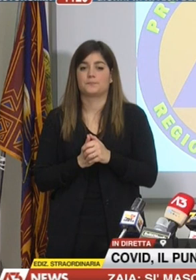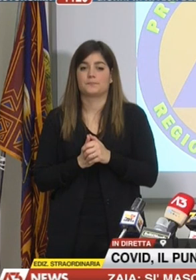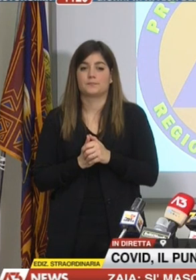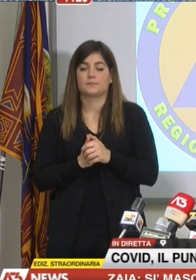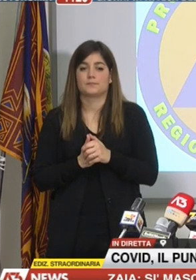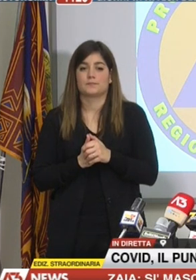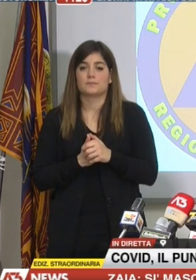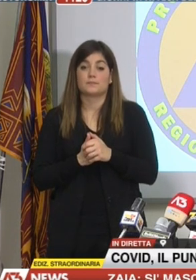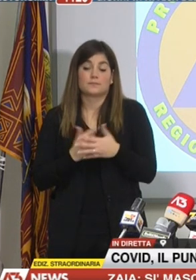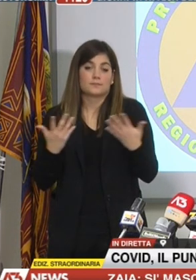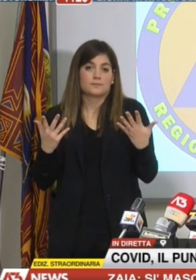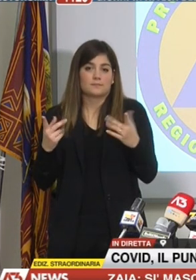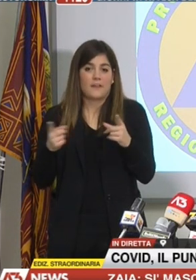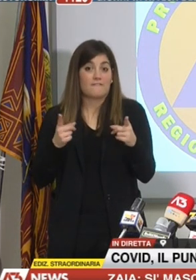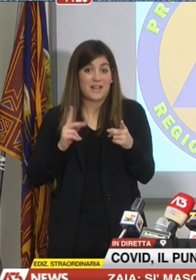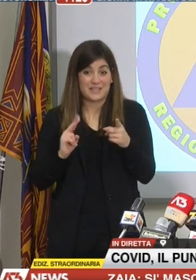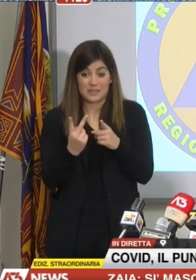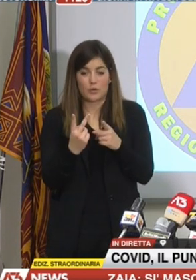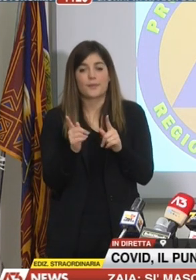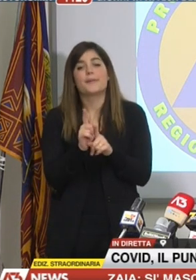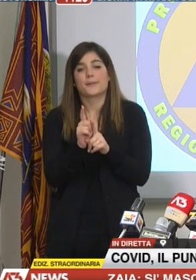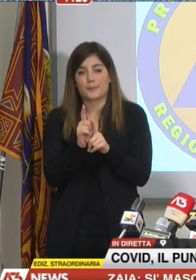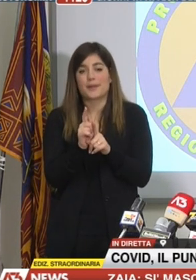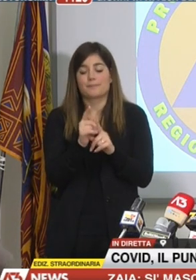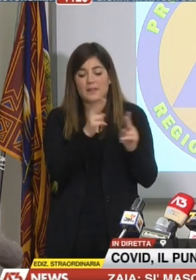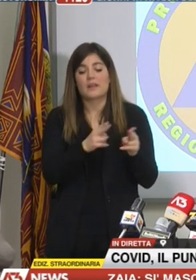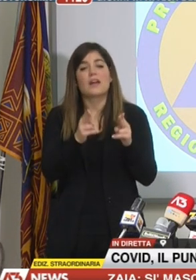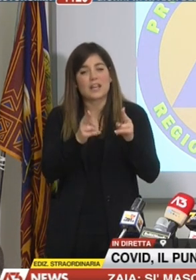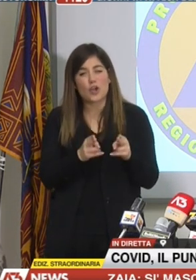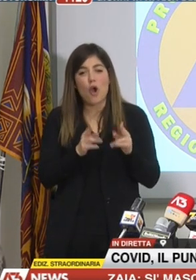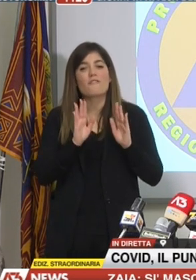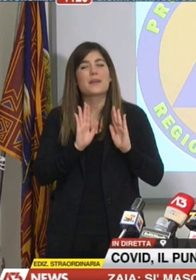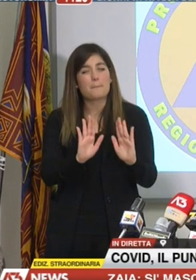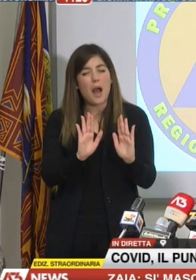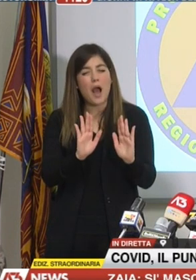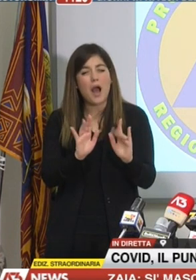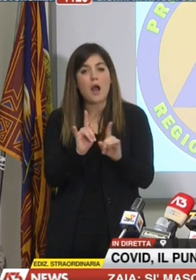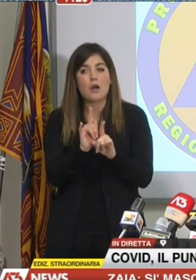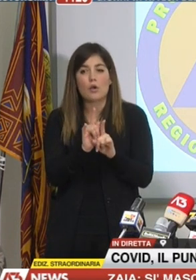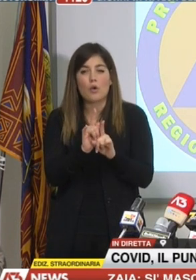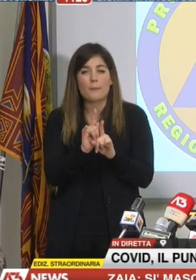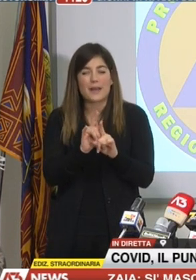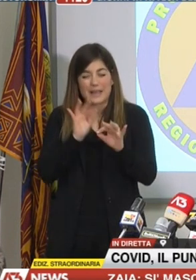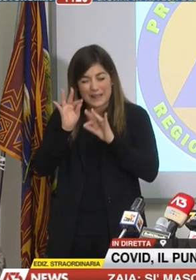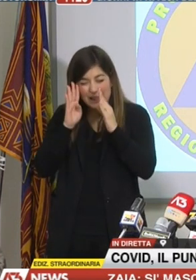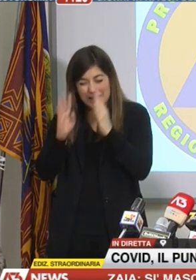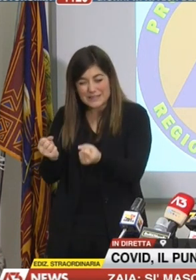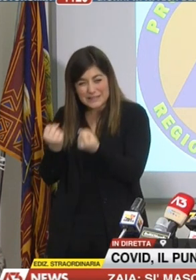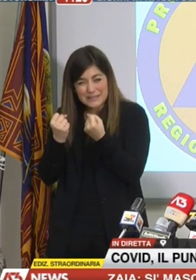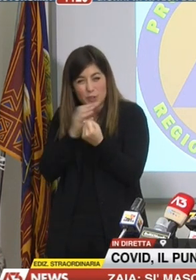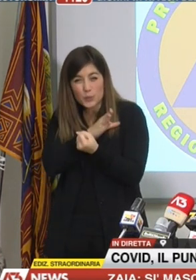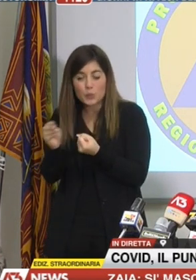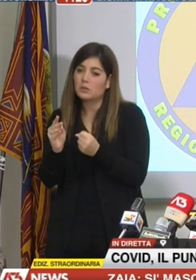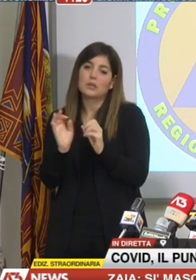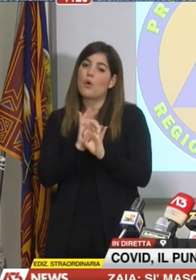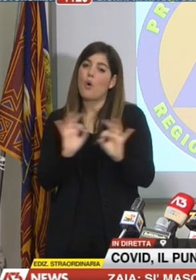Beh, questa seconda fase è la fase dei ricoveri non critici, cioè non terapie intensive, però non è che c'è da far